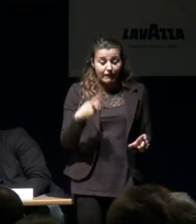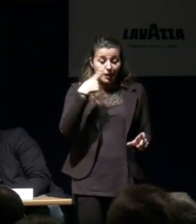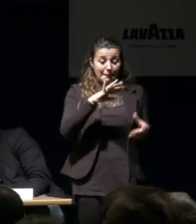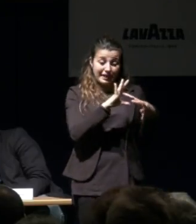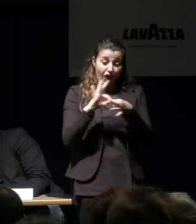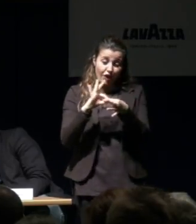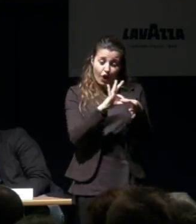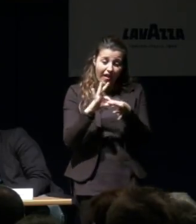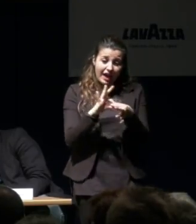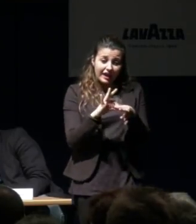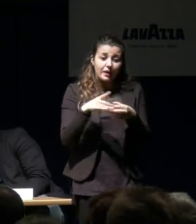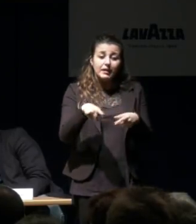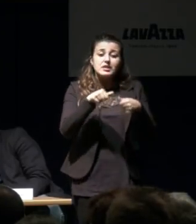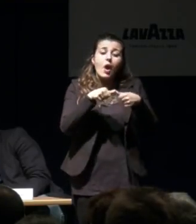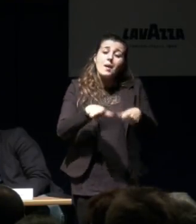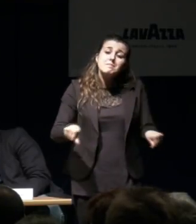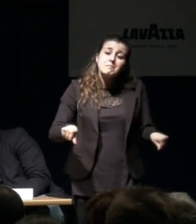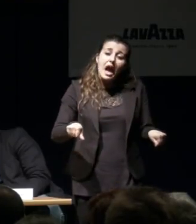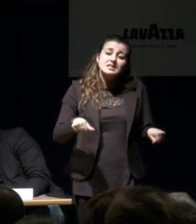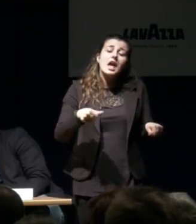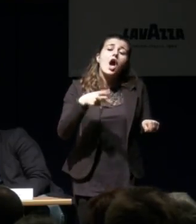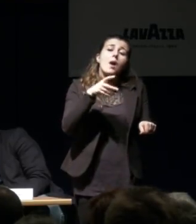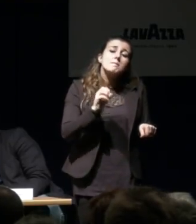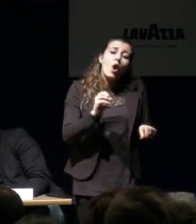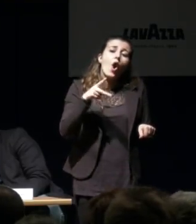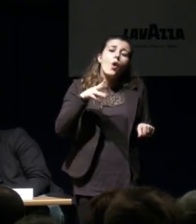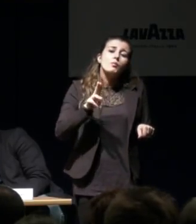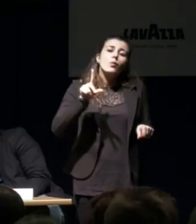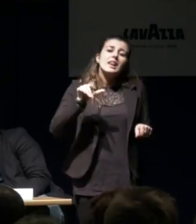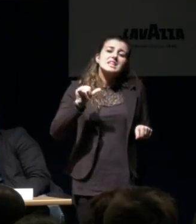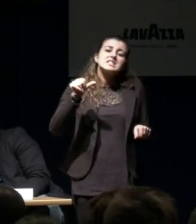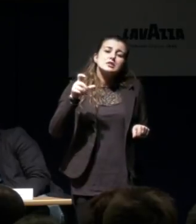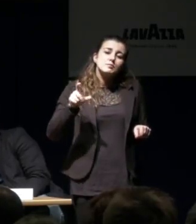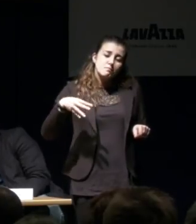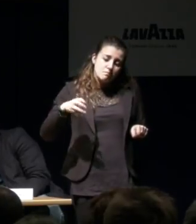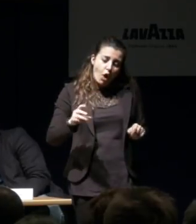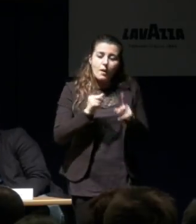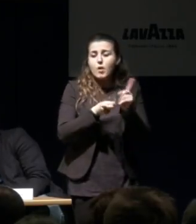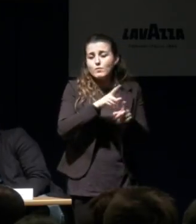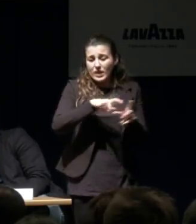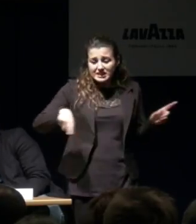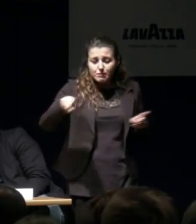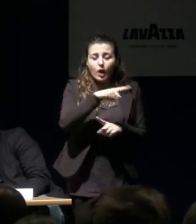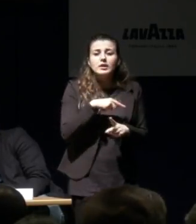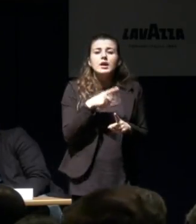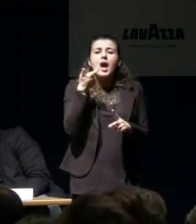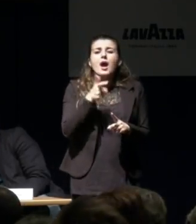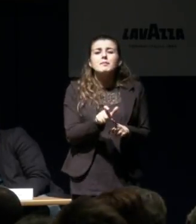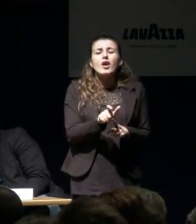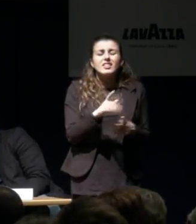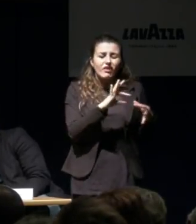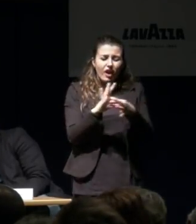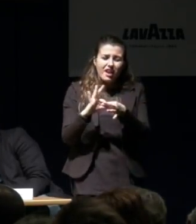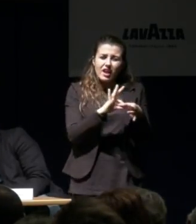nesso è alla base del populismo di quello che noi oggi siamo soliti chiamare populismo perché questo